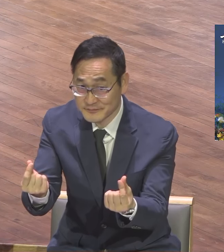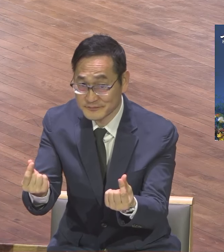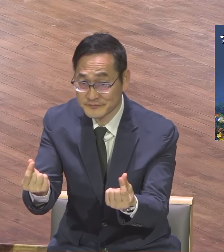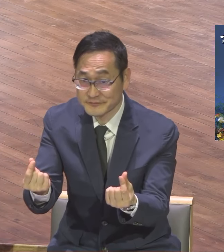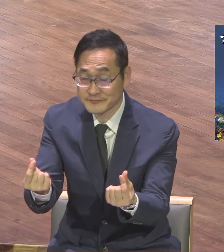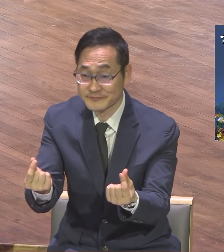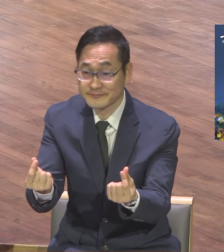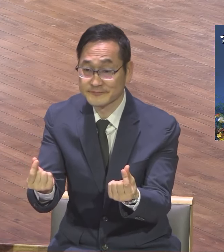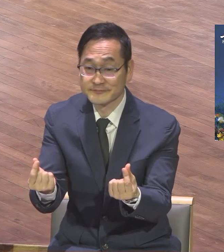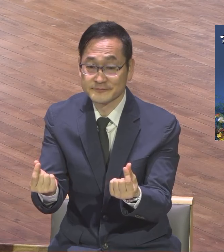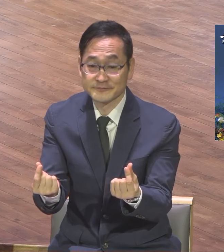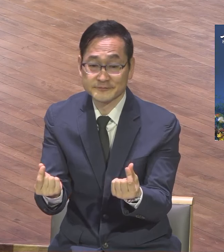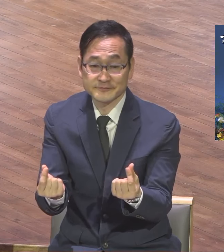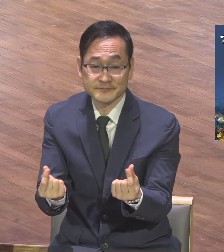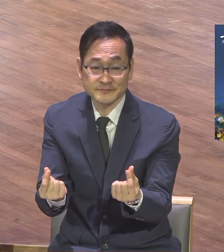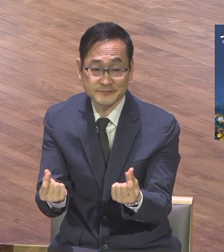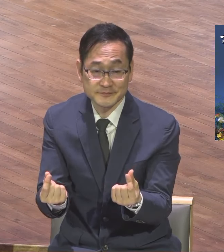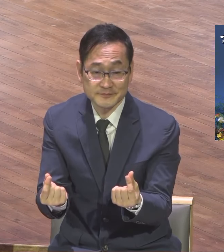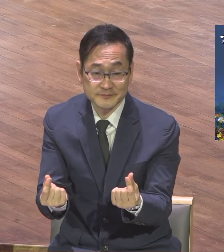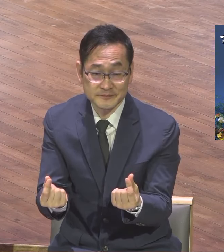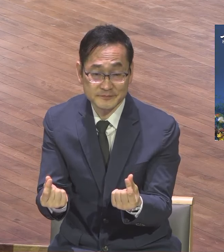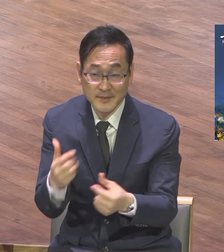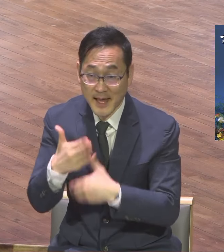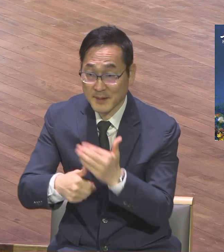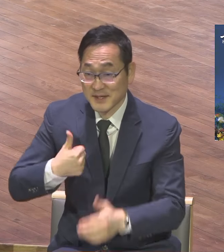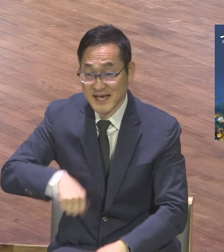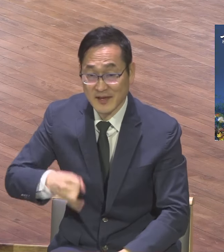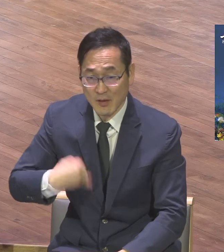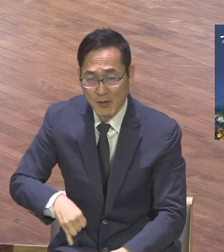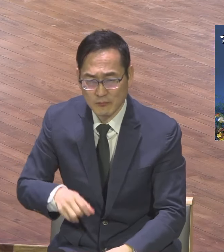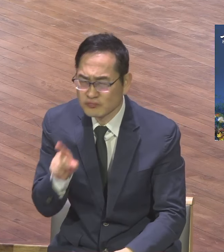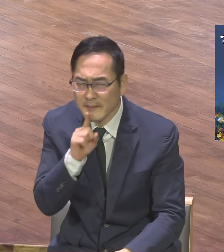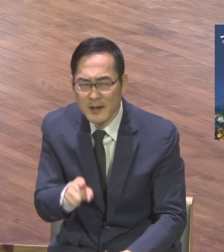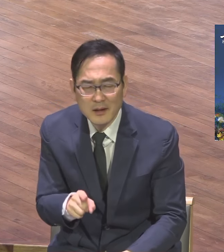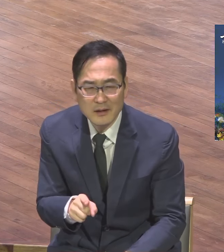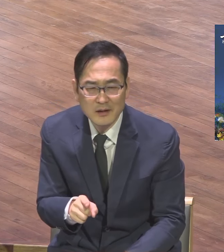자녀예요. 하나님 자녀가 무슨 뜻입니까?